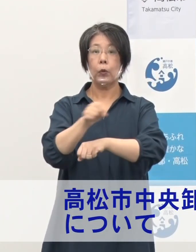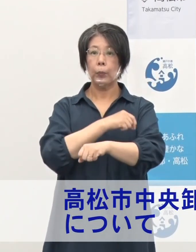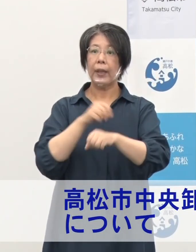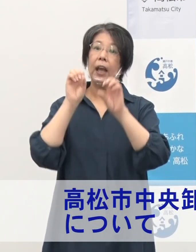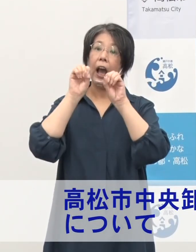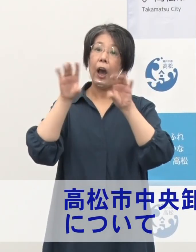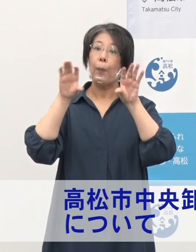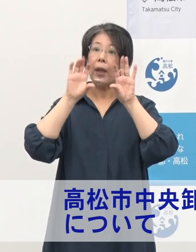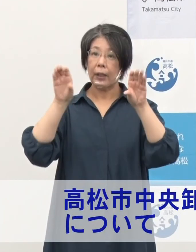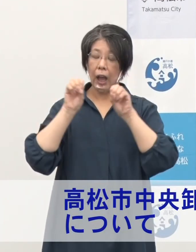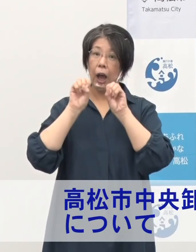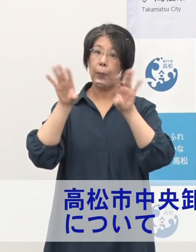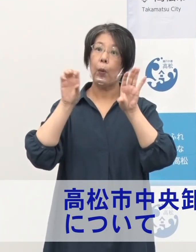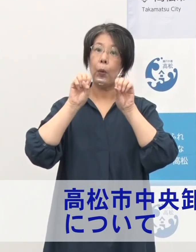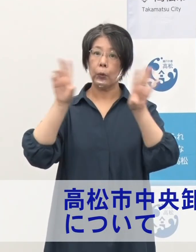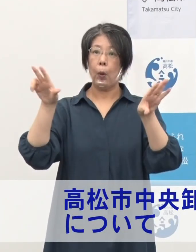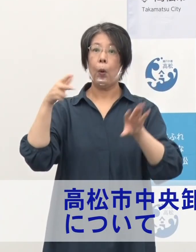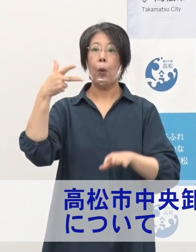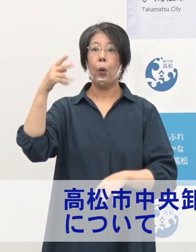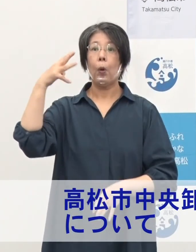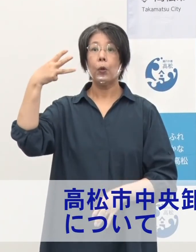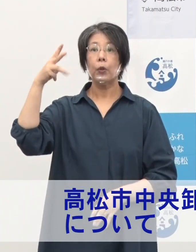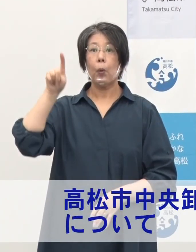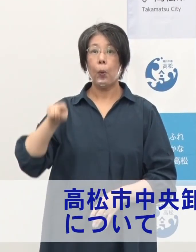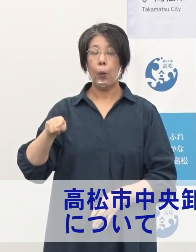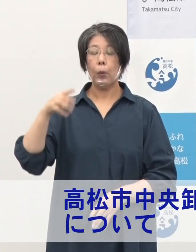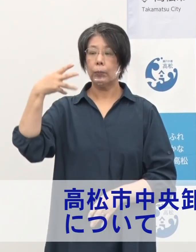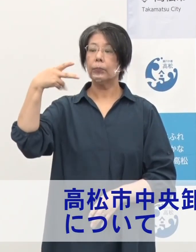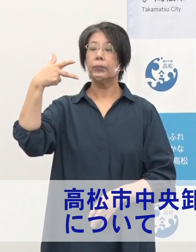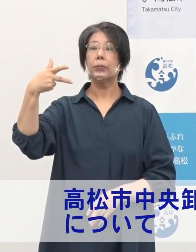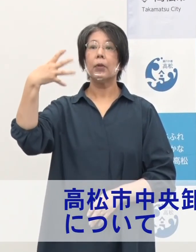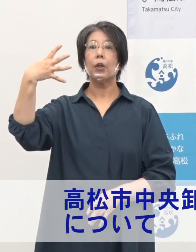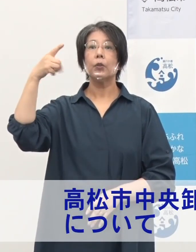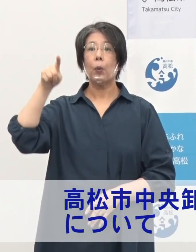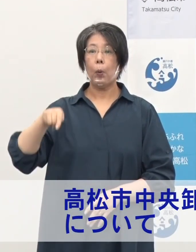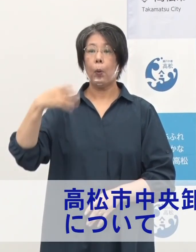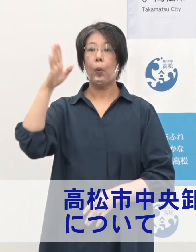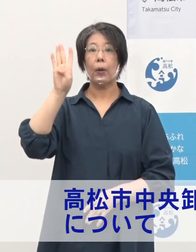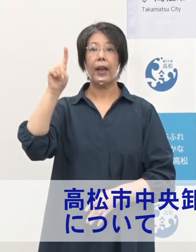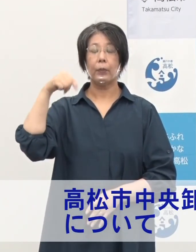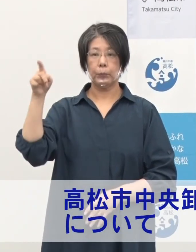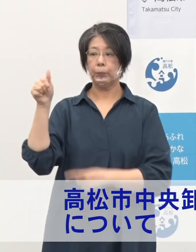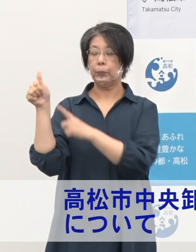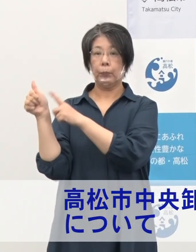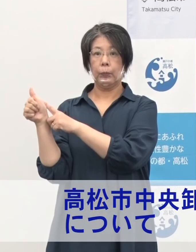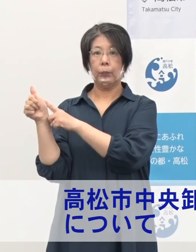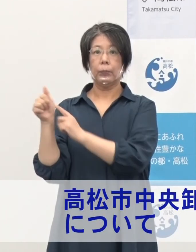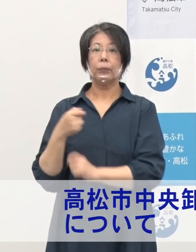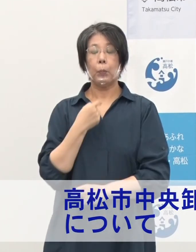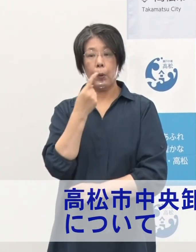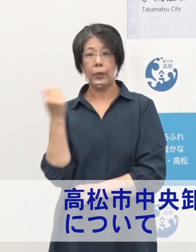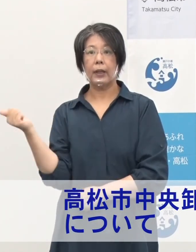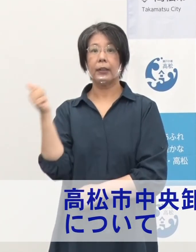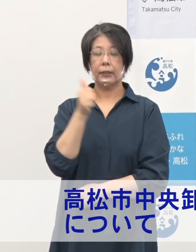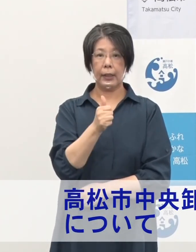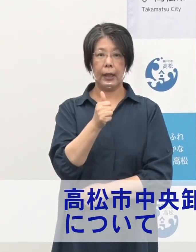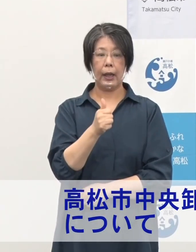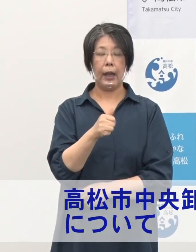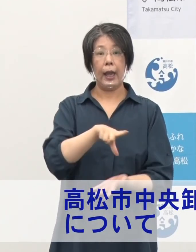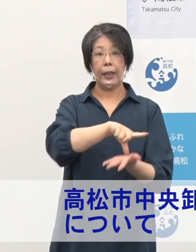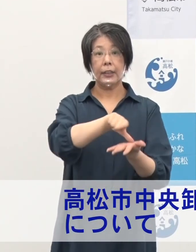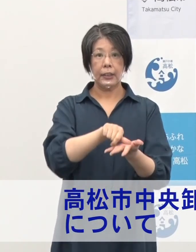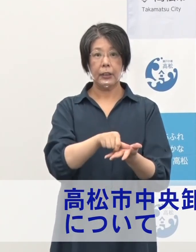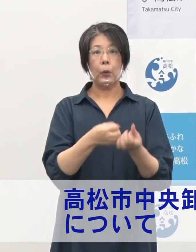市民証言様に再度来場いただきまして地元この新番丁小学校3年生と一緒